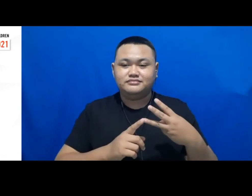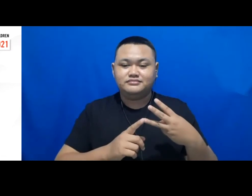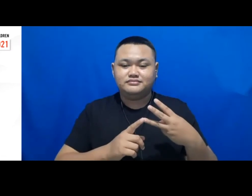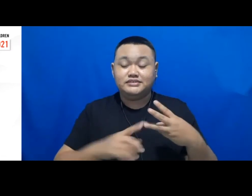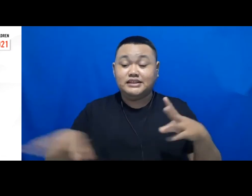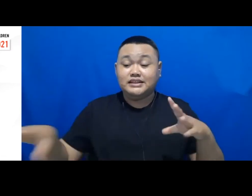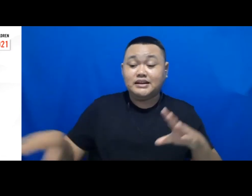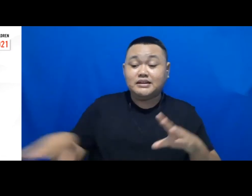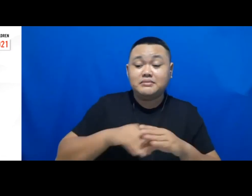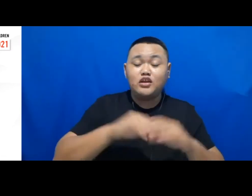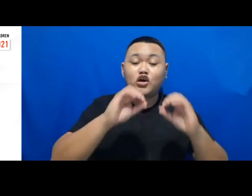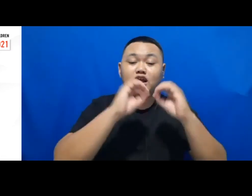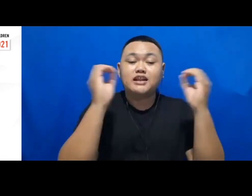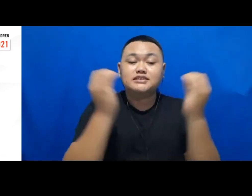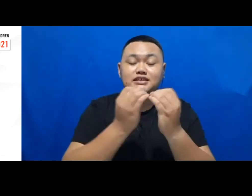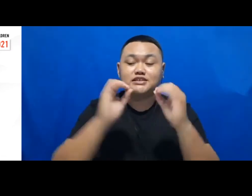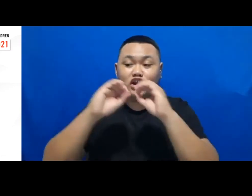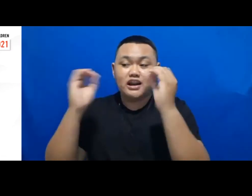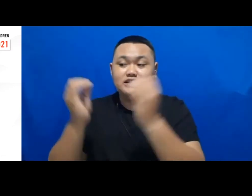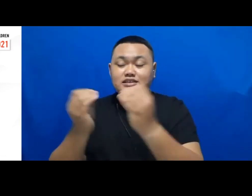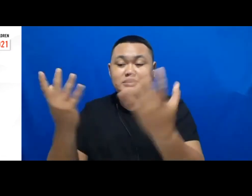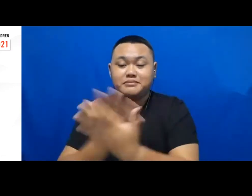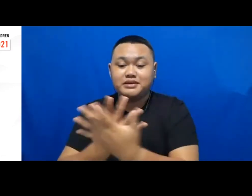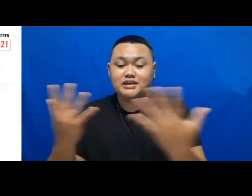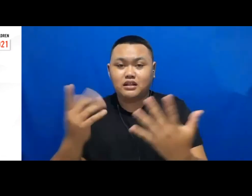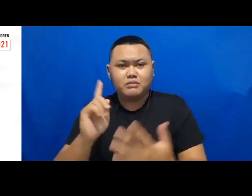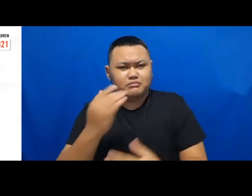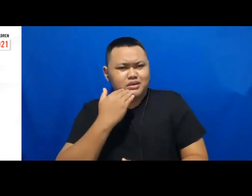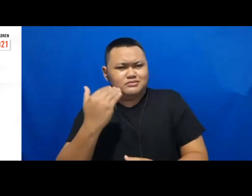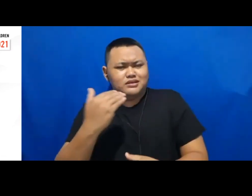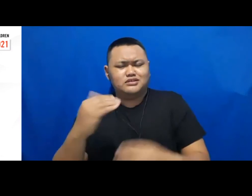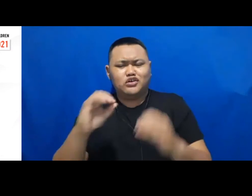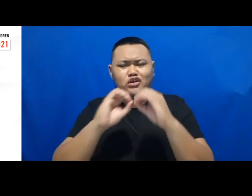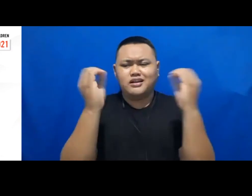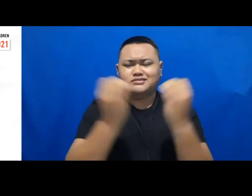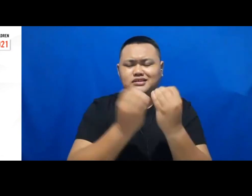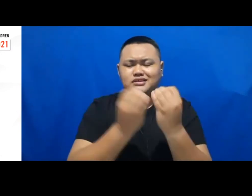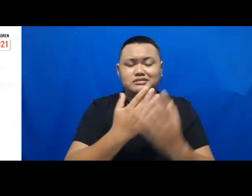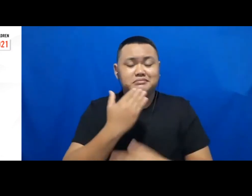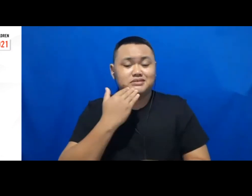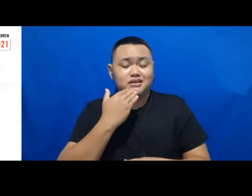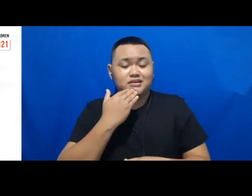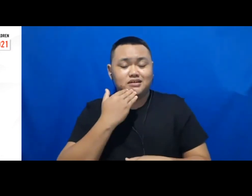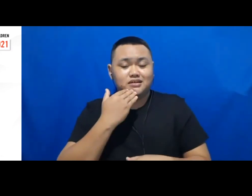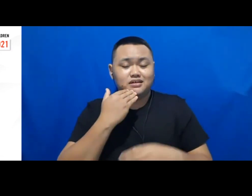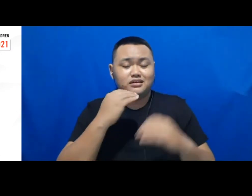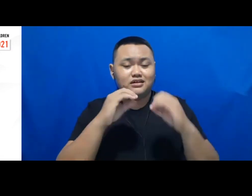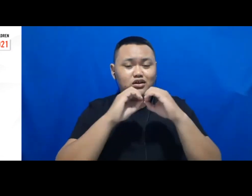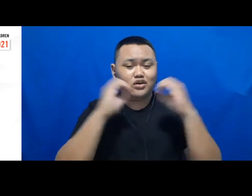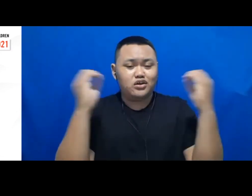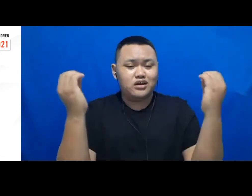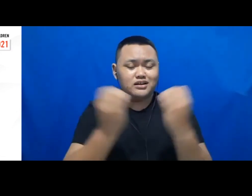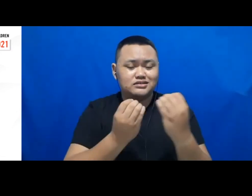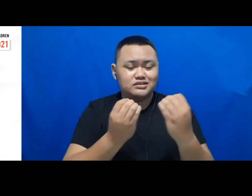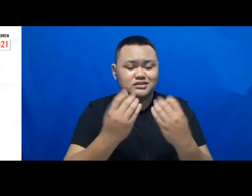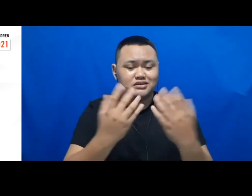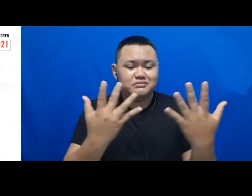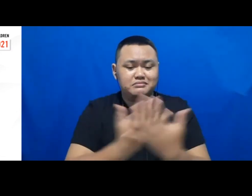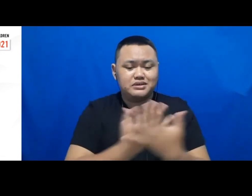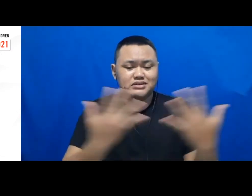aktif dipersilahkan sama dengan laki-laki, ternyata 4 tahun terakhir ketua OSIS kami